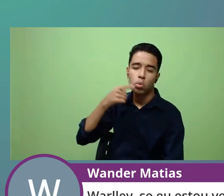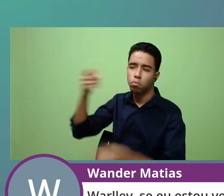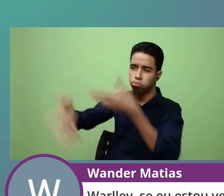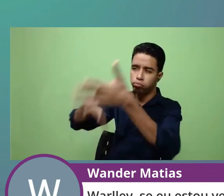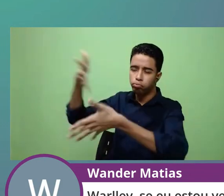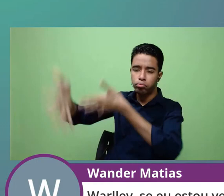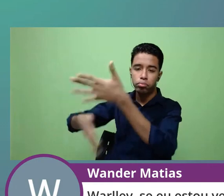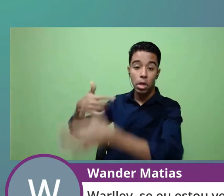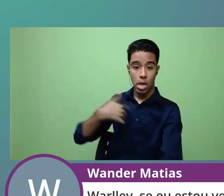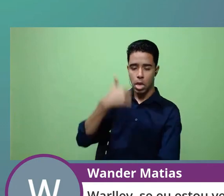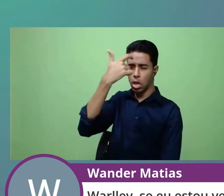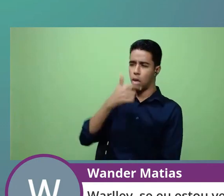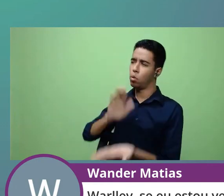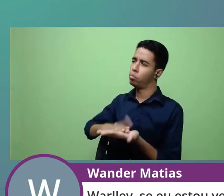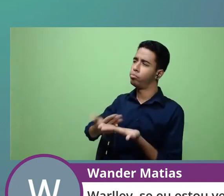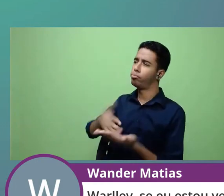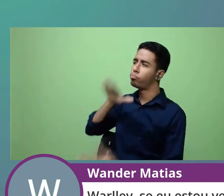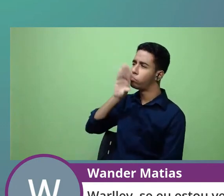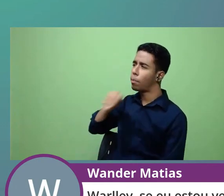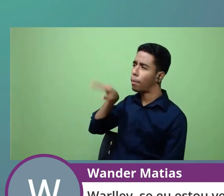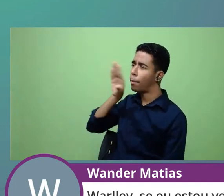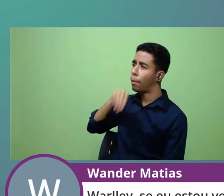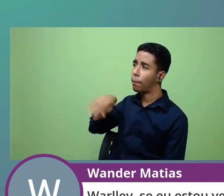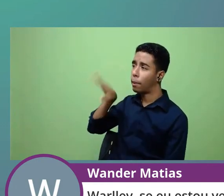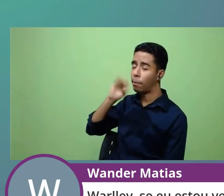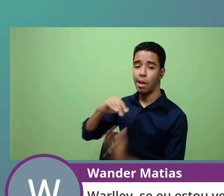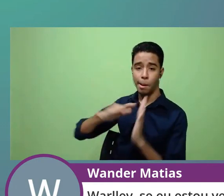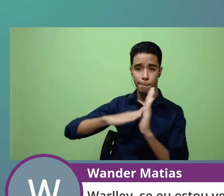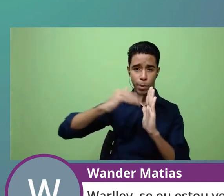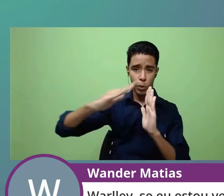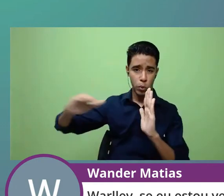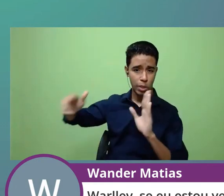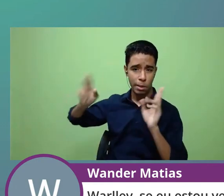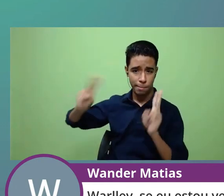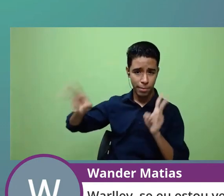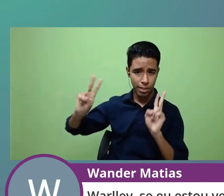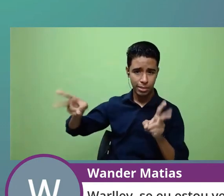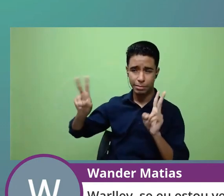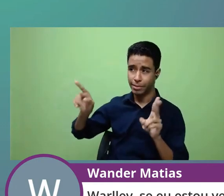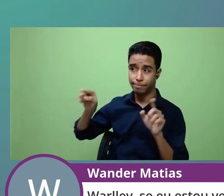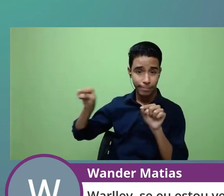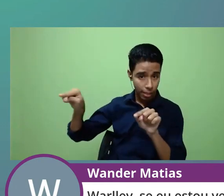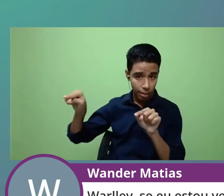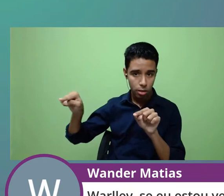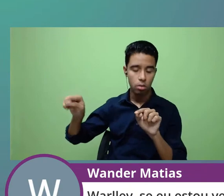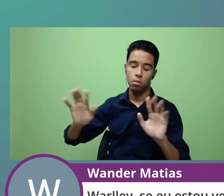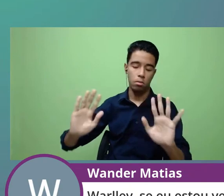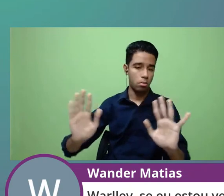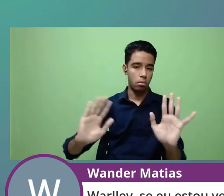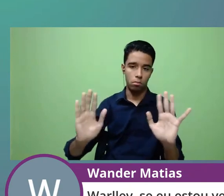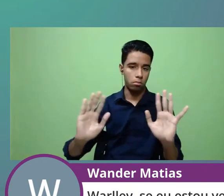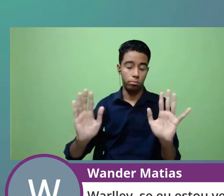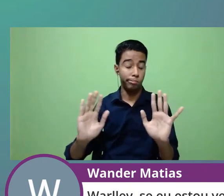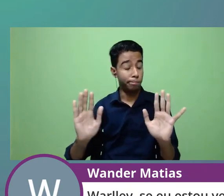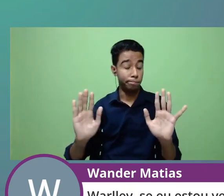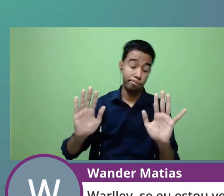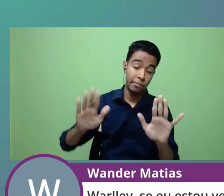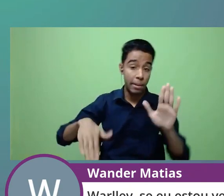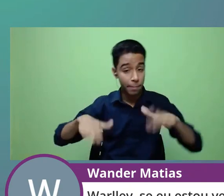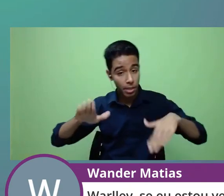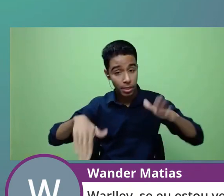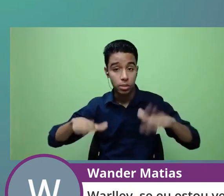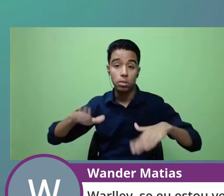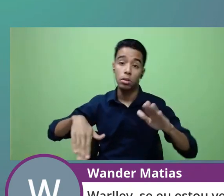Não necessariamente, Vander. Não necessariamente. O que você tem que trazer é a prosódia do discurso. Ou seja, as